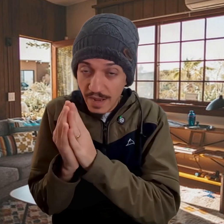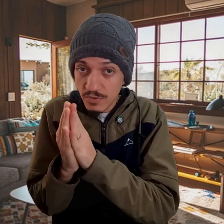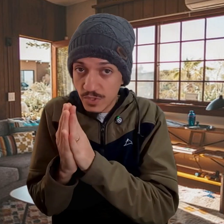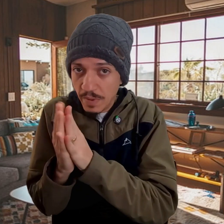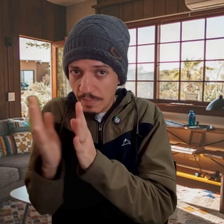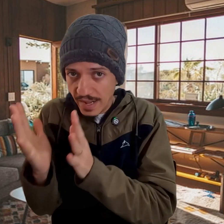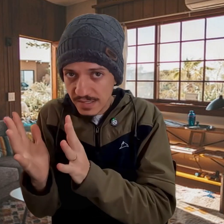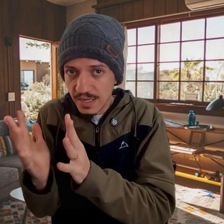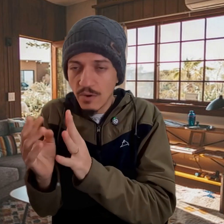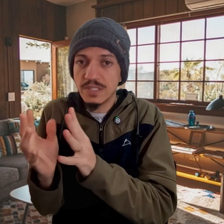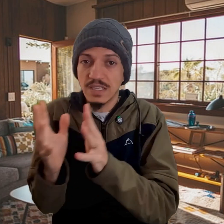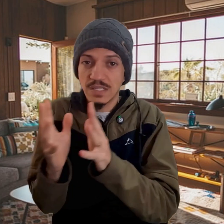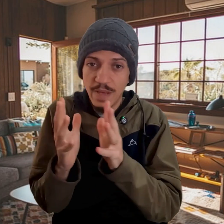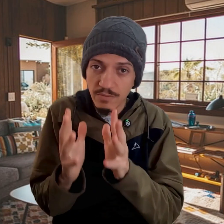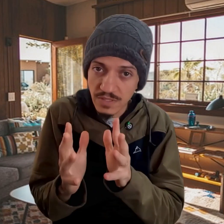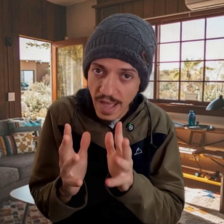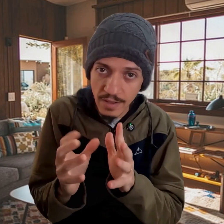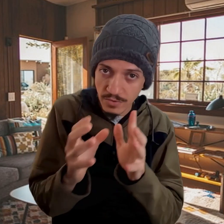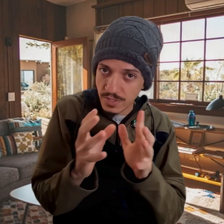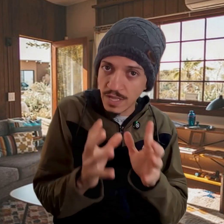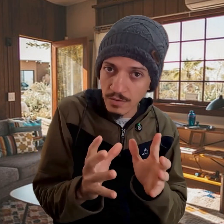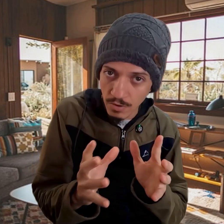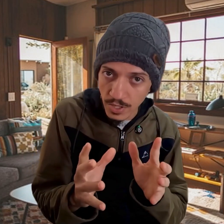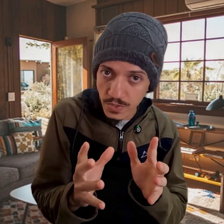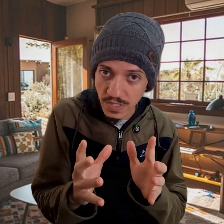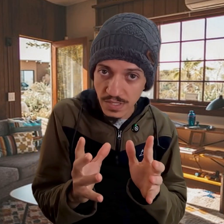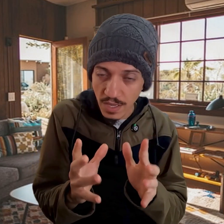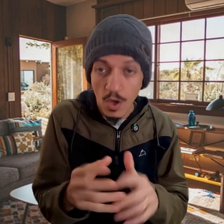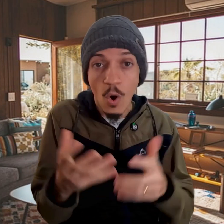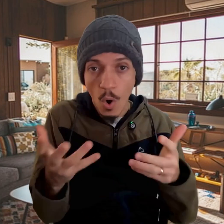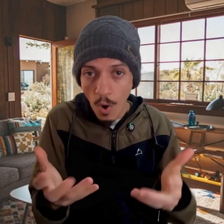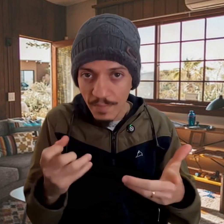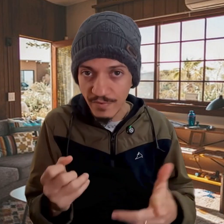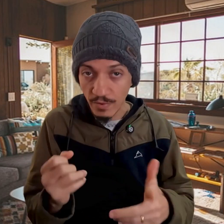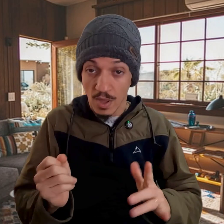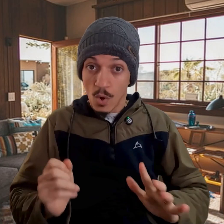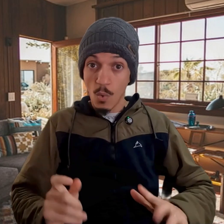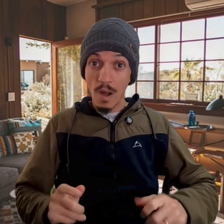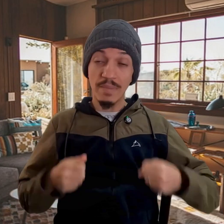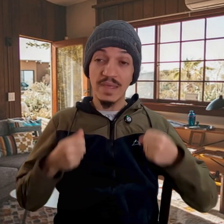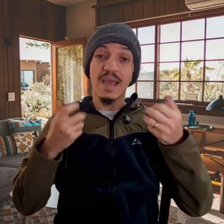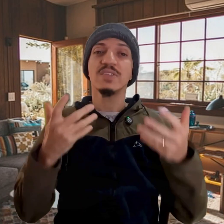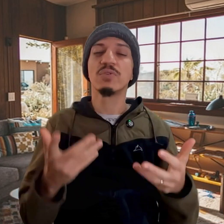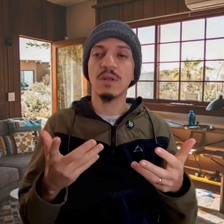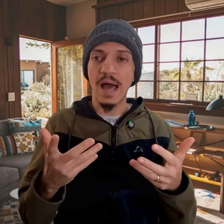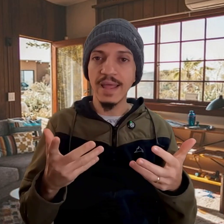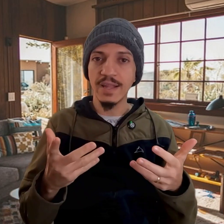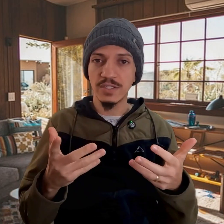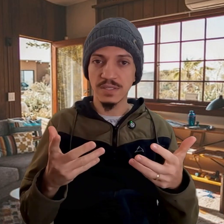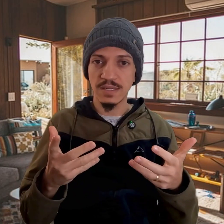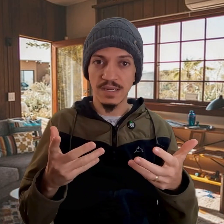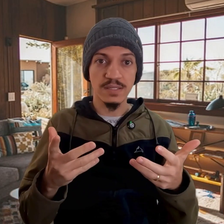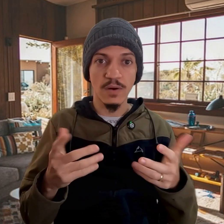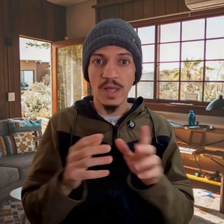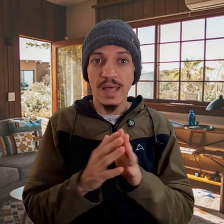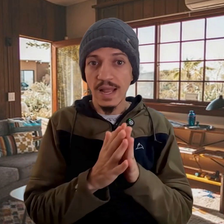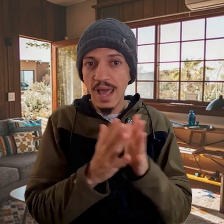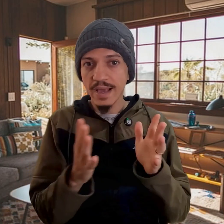de preparação, esses aspectos técnicos e tecnológicos em si, óbvio, o ambiente online de sinalização, ele requer de